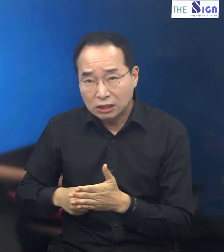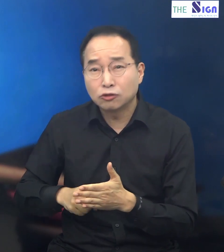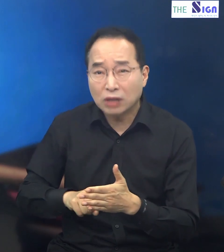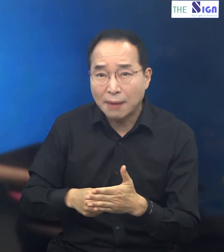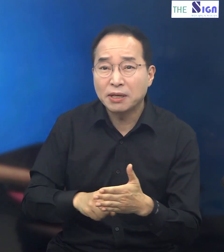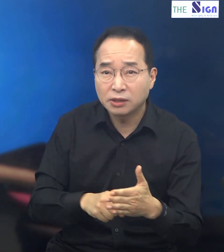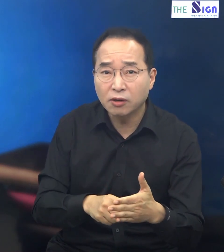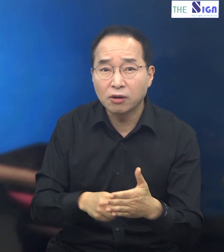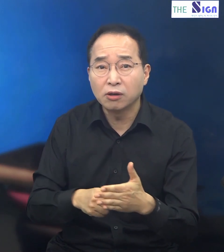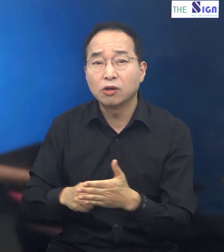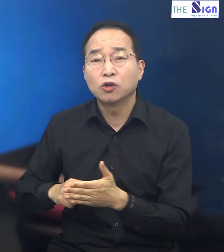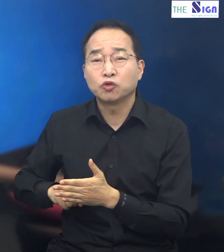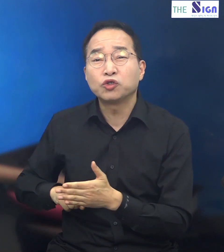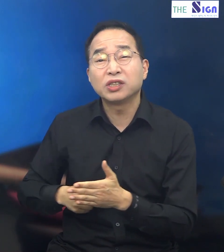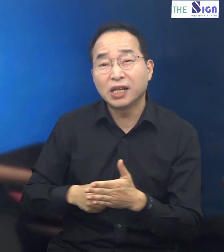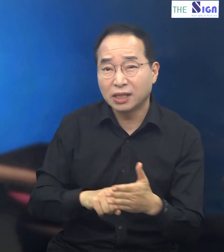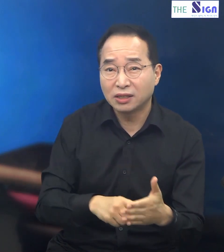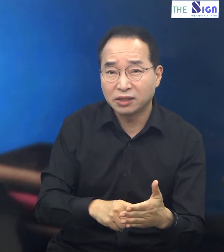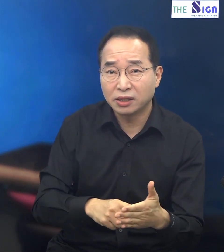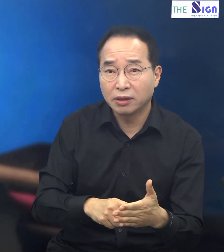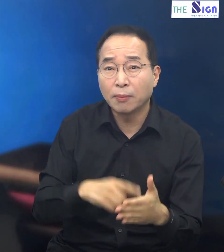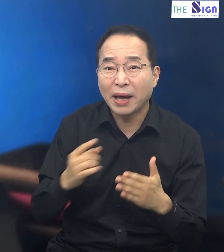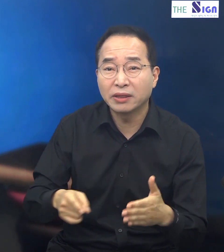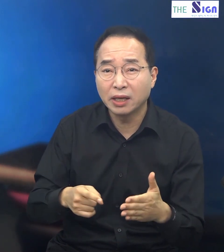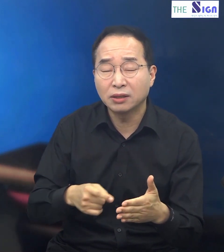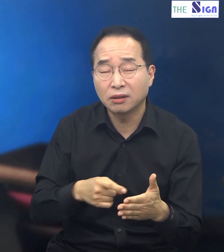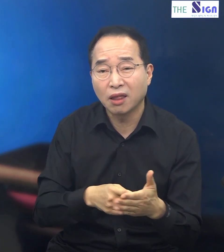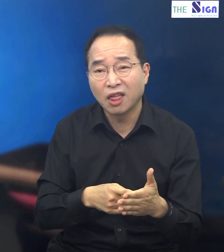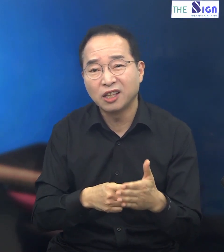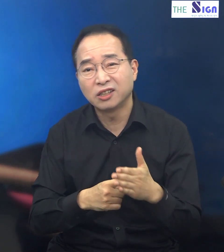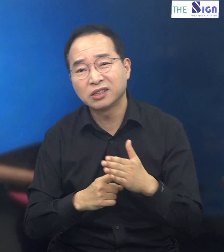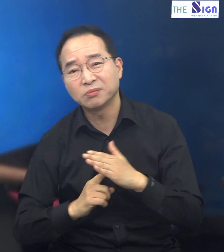끌고 가면서 추진한다는 뜻이에요. 그리고 반대는 이렇게 씁니다.